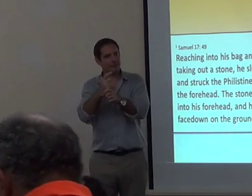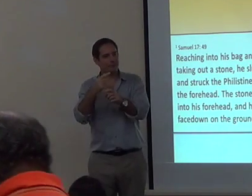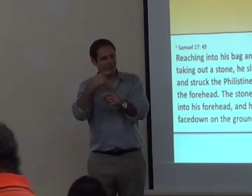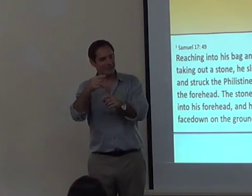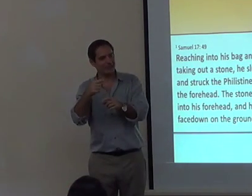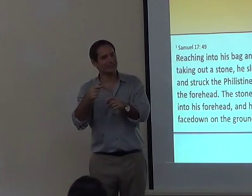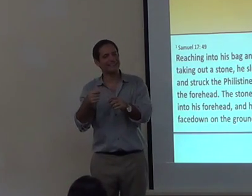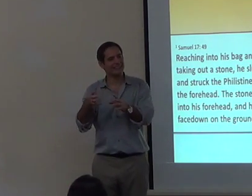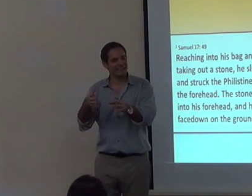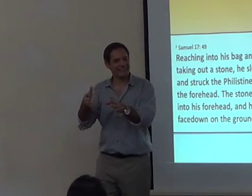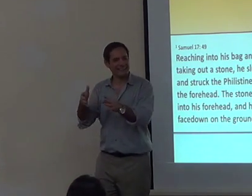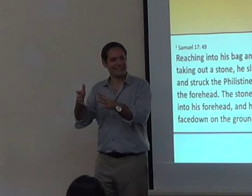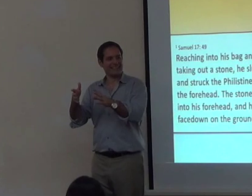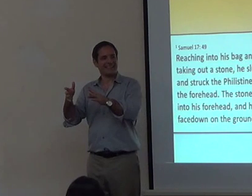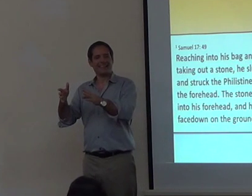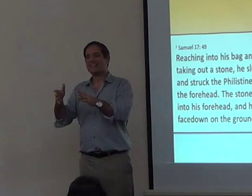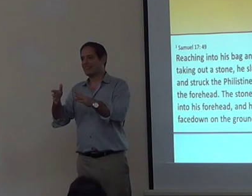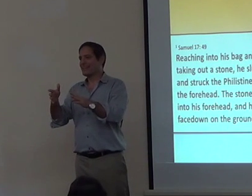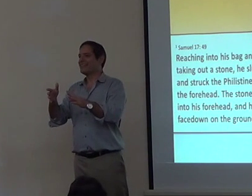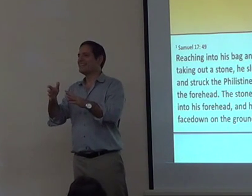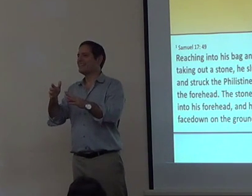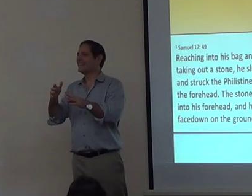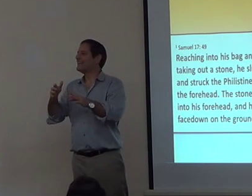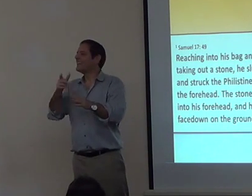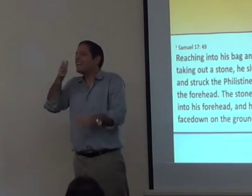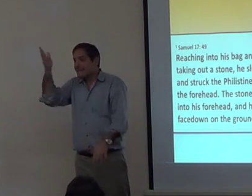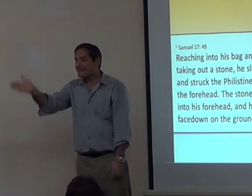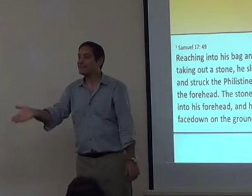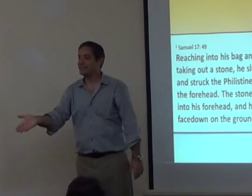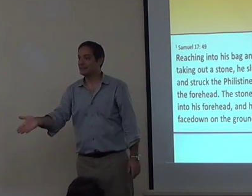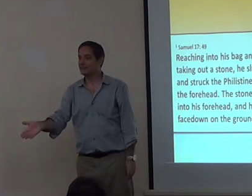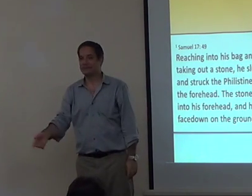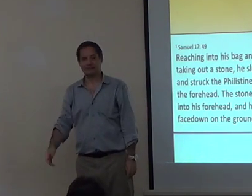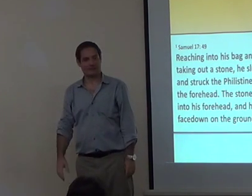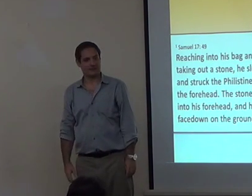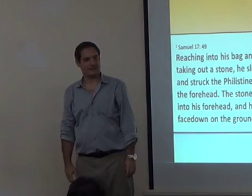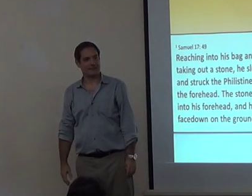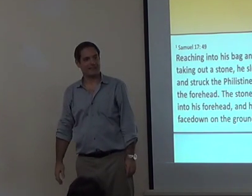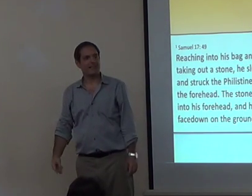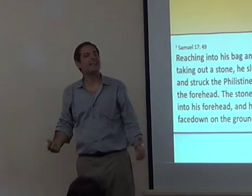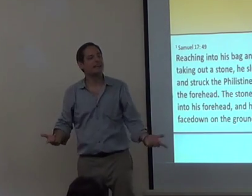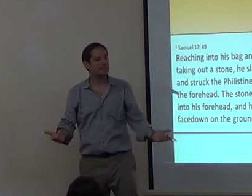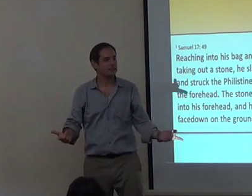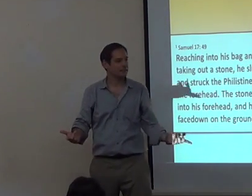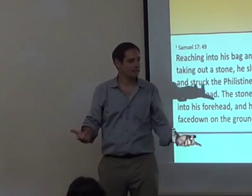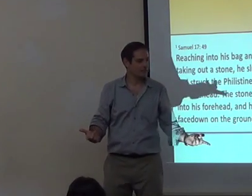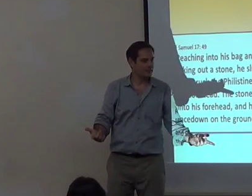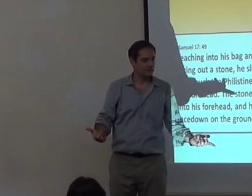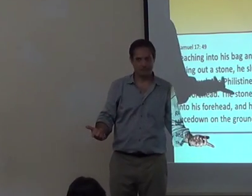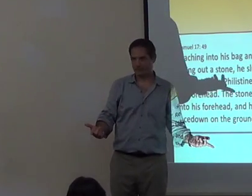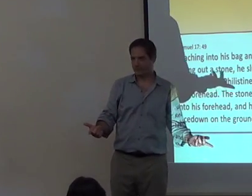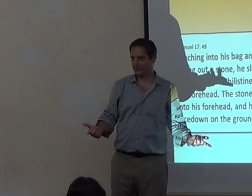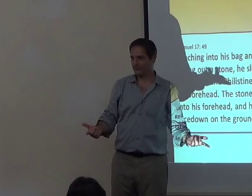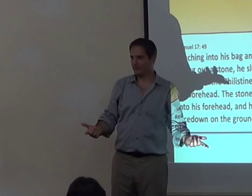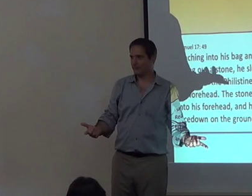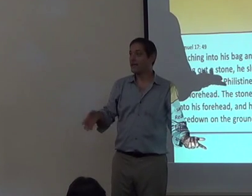¿Okay? Difícil, pero así. ¿Ok? ¿Quién es este? ¿Y qué hace?